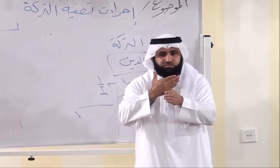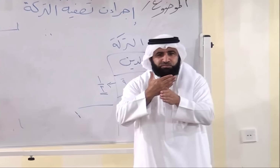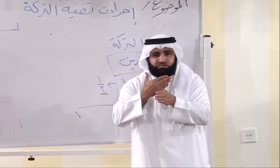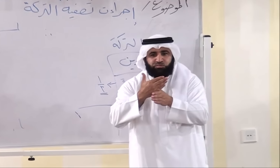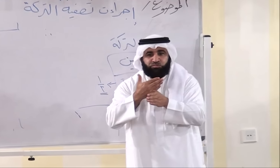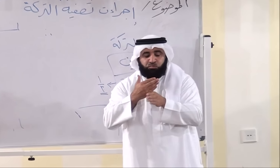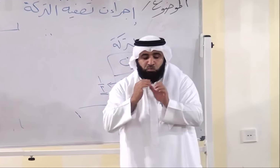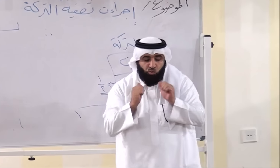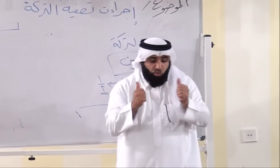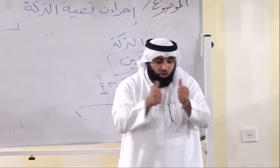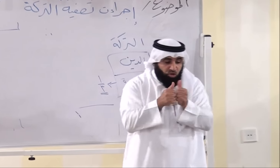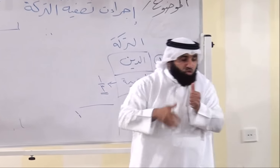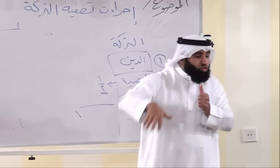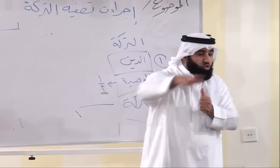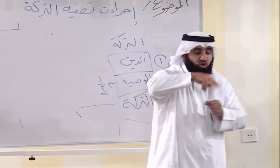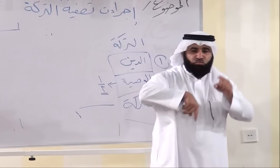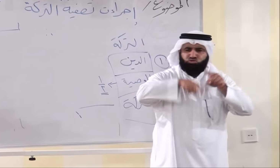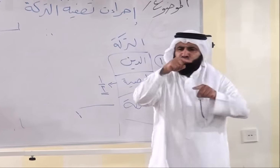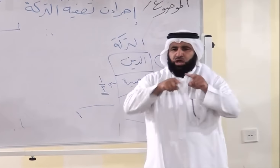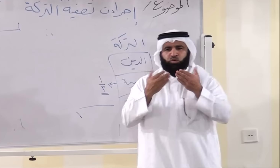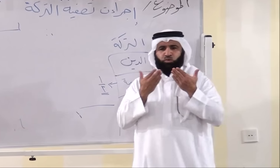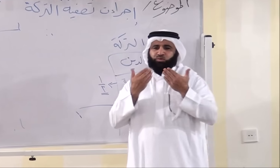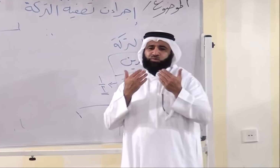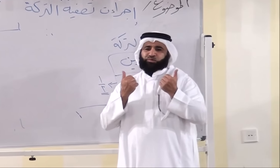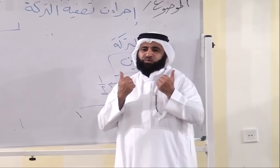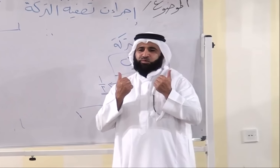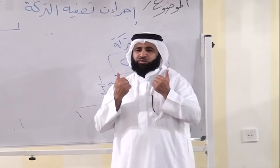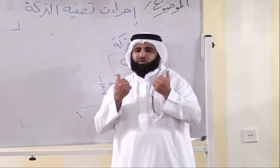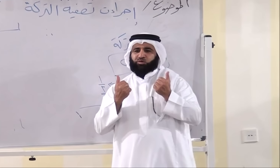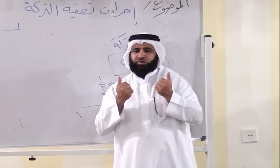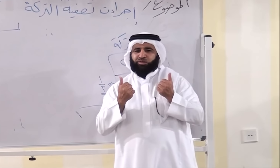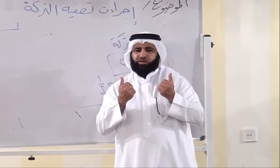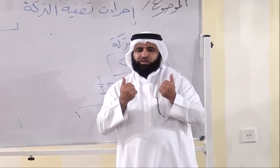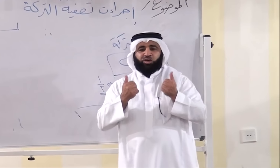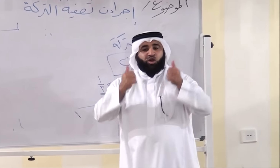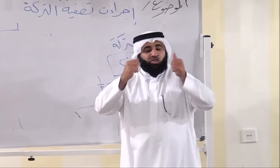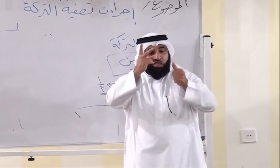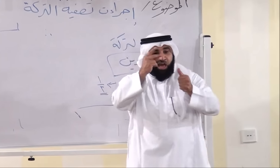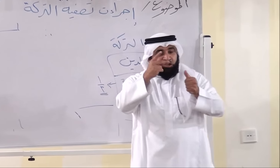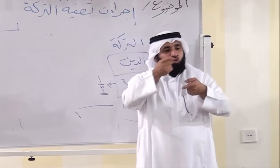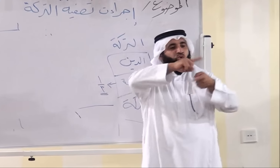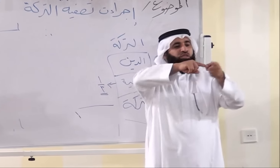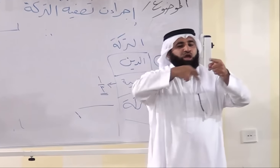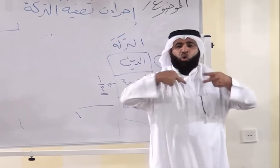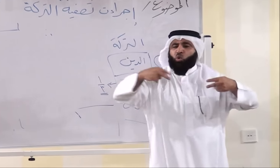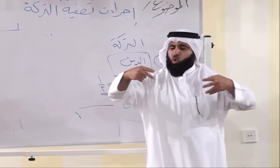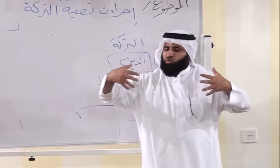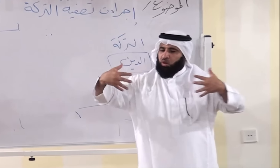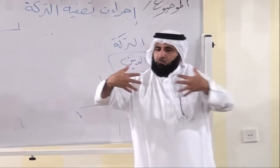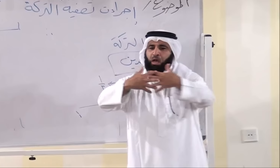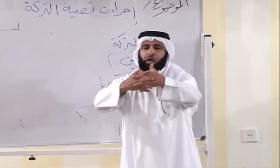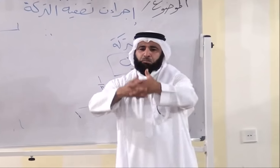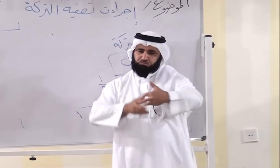لمصلحة الورثة وهو الذي يحقق صلة الرحم.